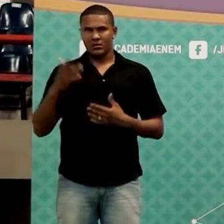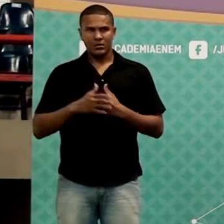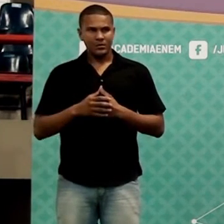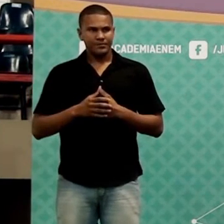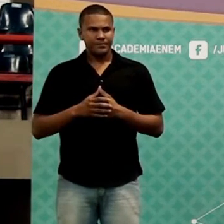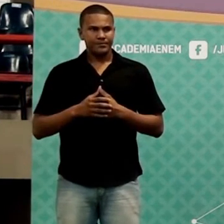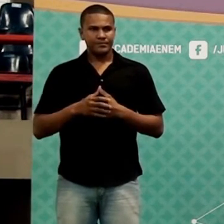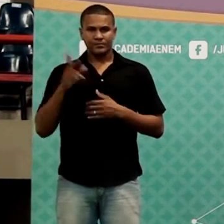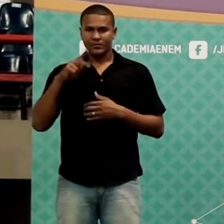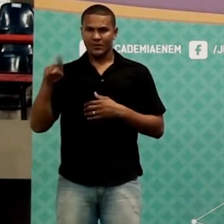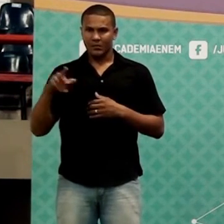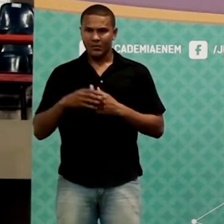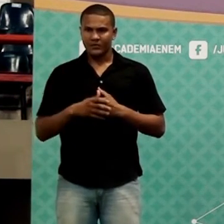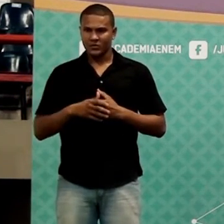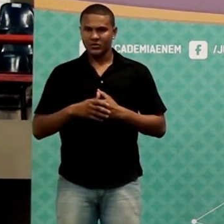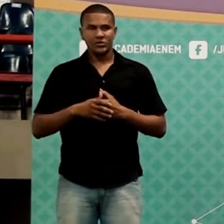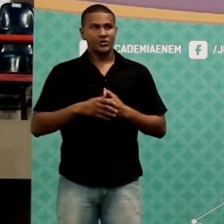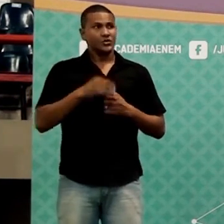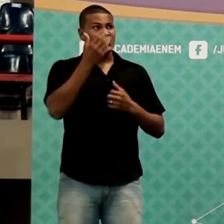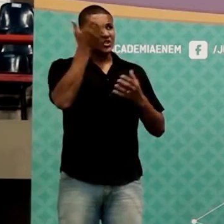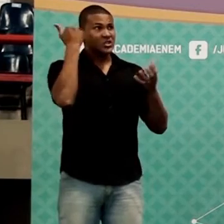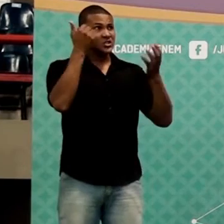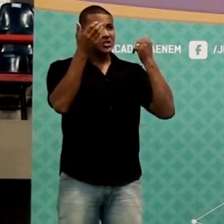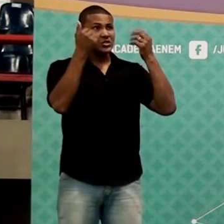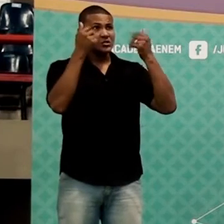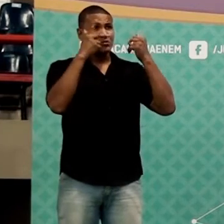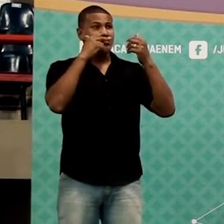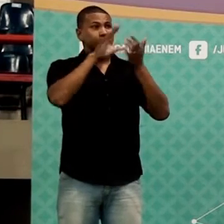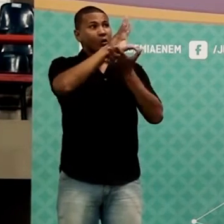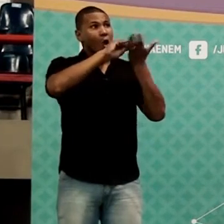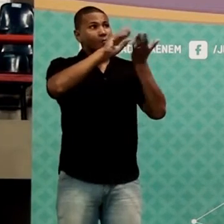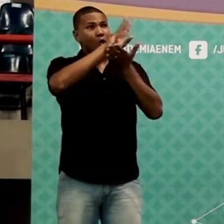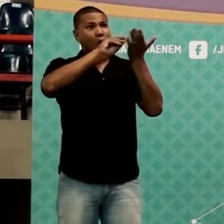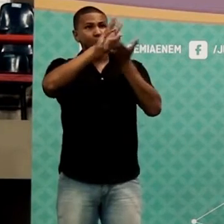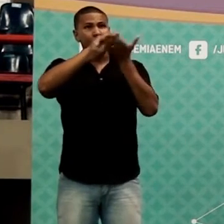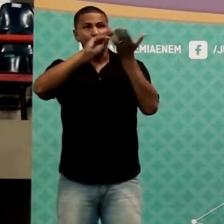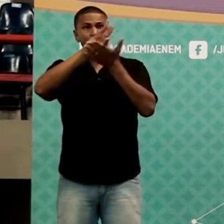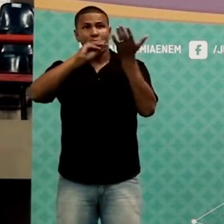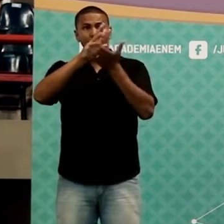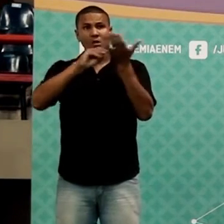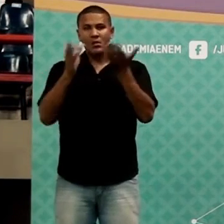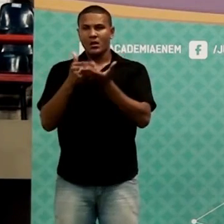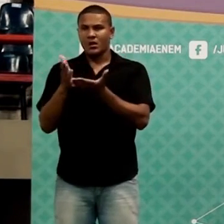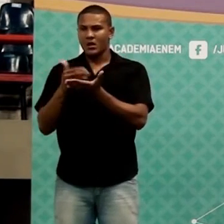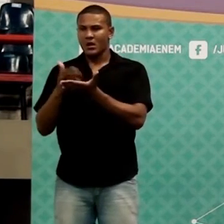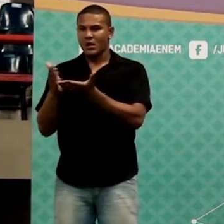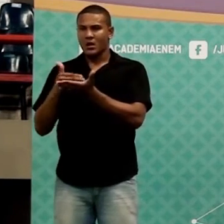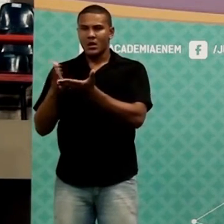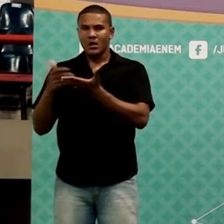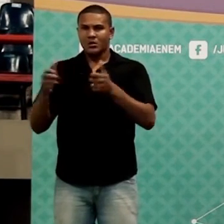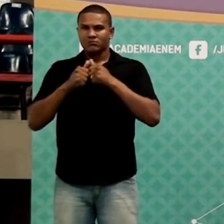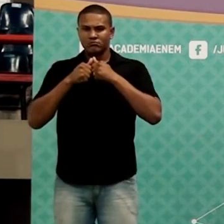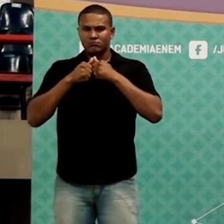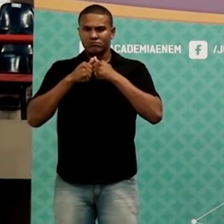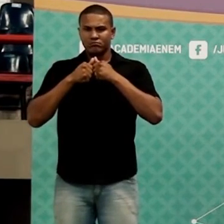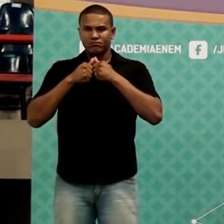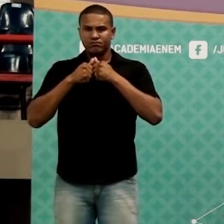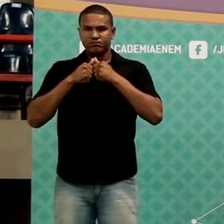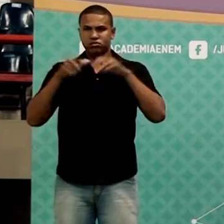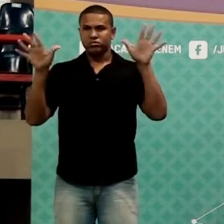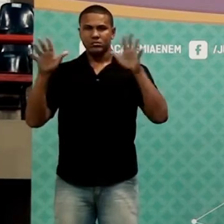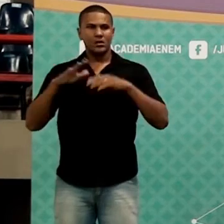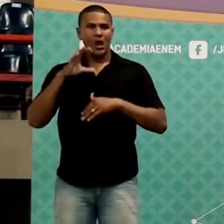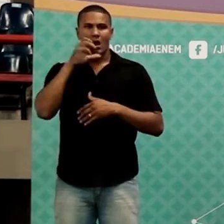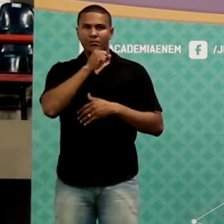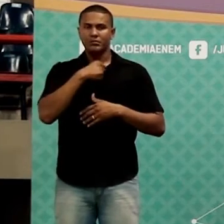tiraram? Tiraram, copiaram e fizeram livros. Em poucos dias o livro do Lutero tinha virado